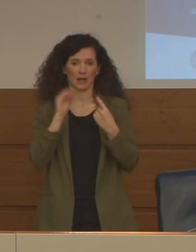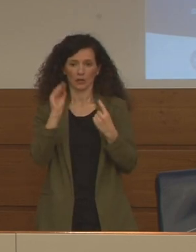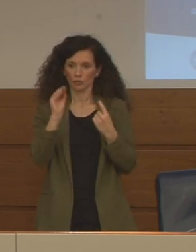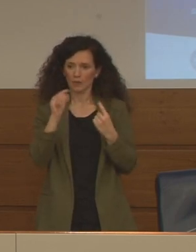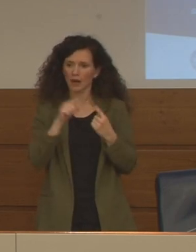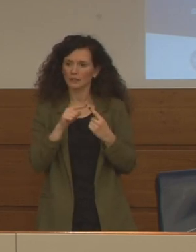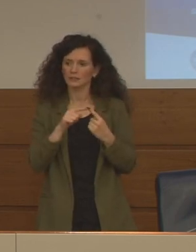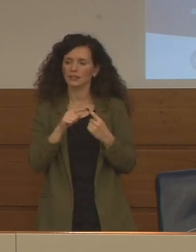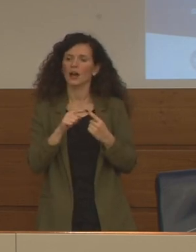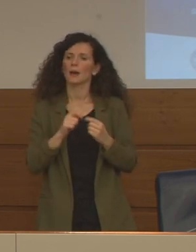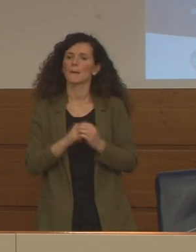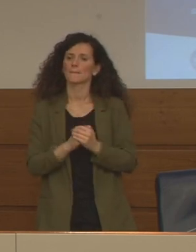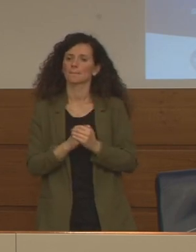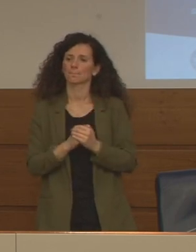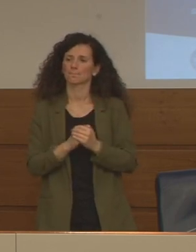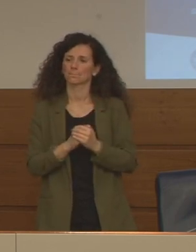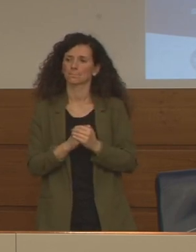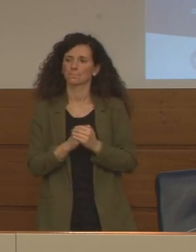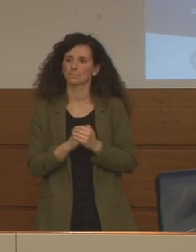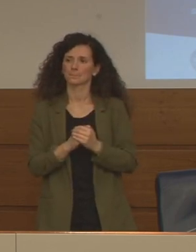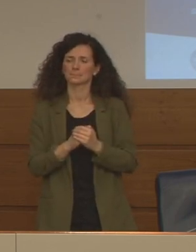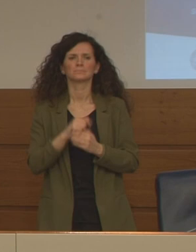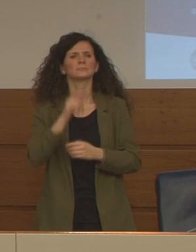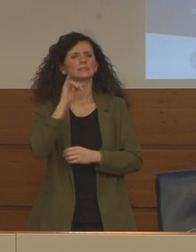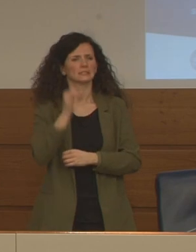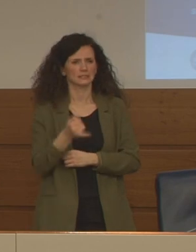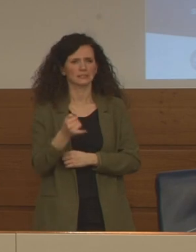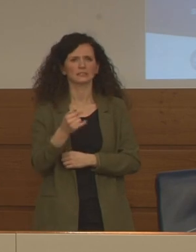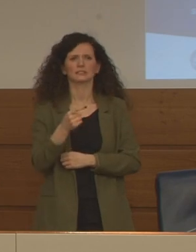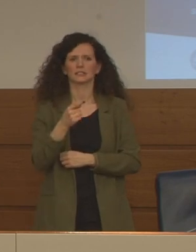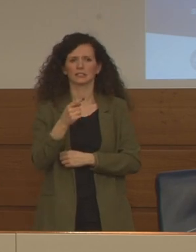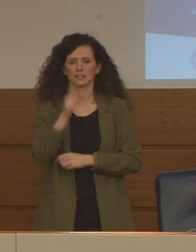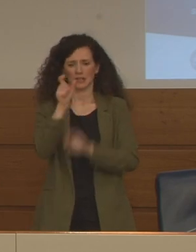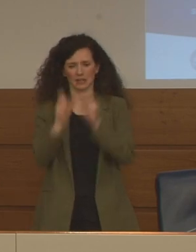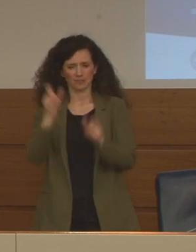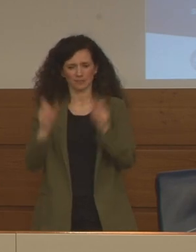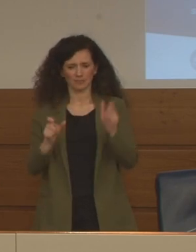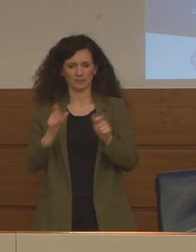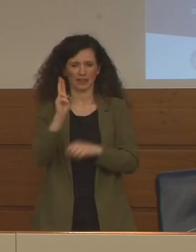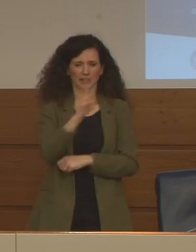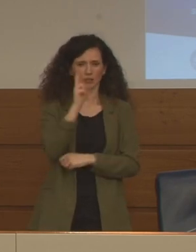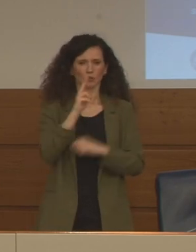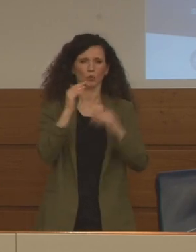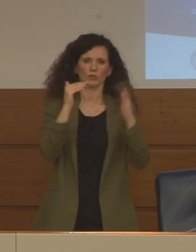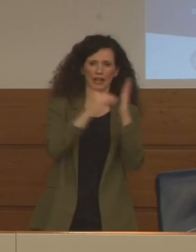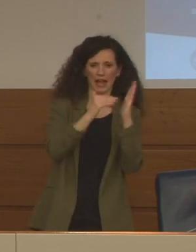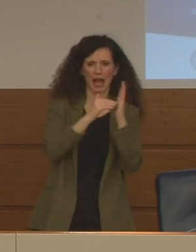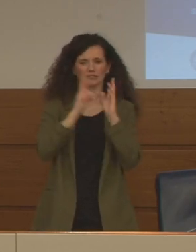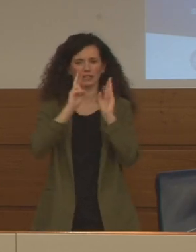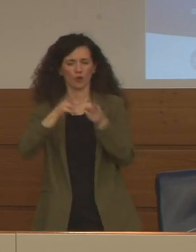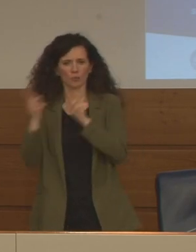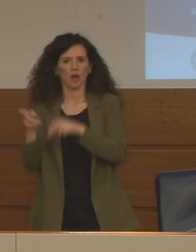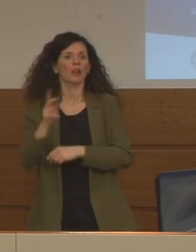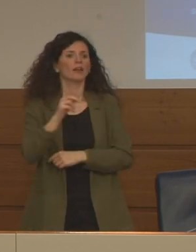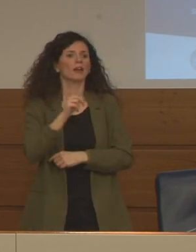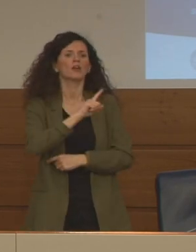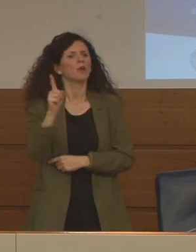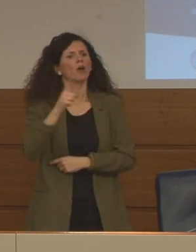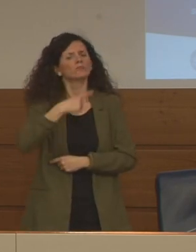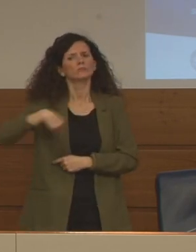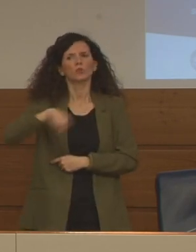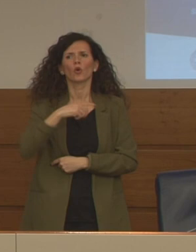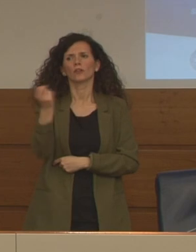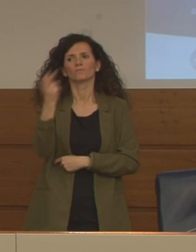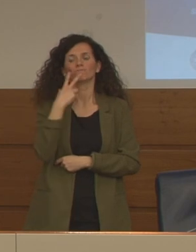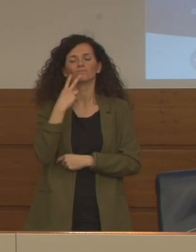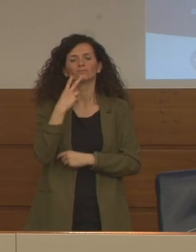di sulla se erano deceduti o no noi abbiamo segnalazioni di decessi soprattutto